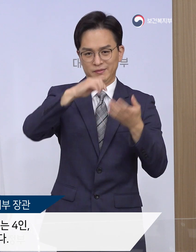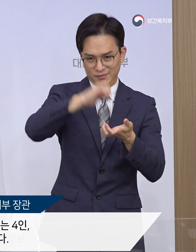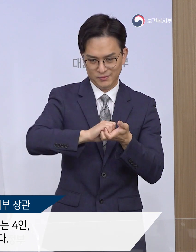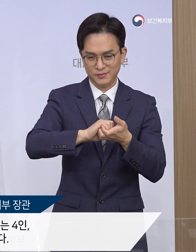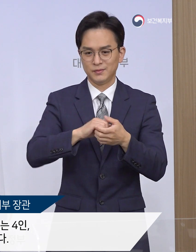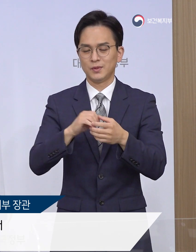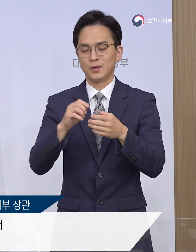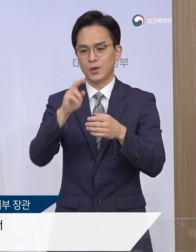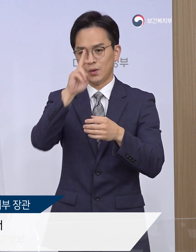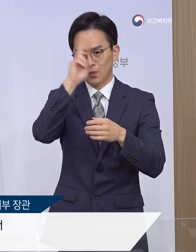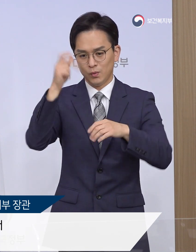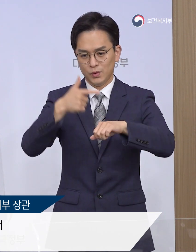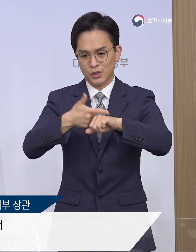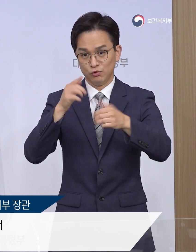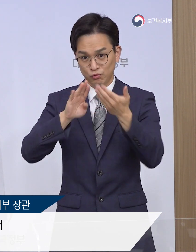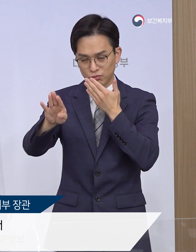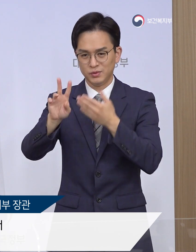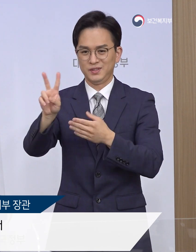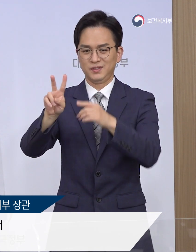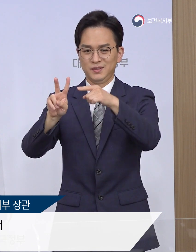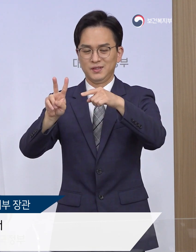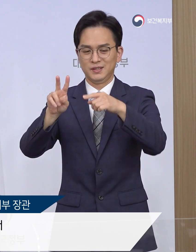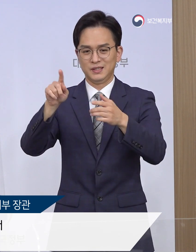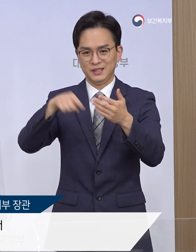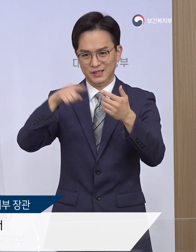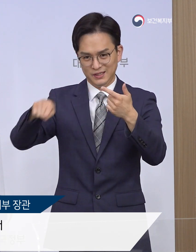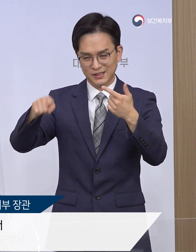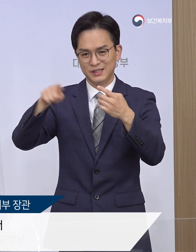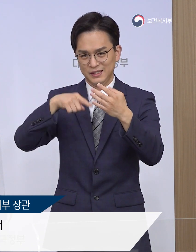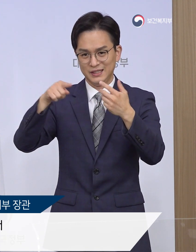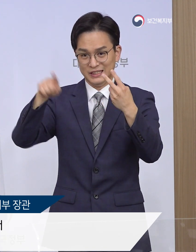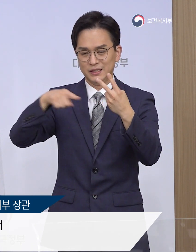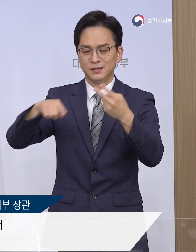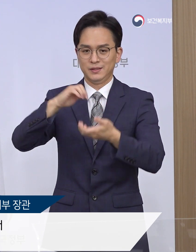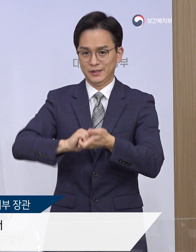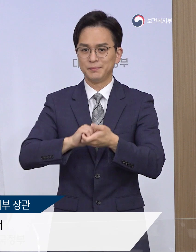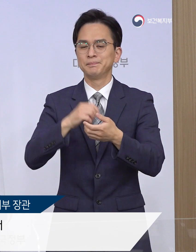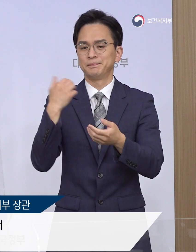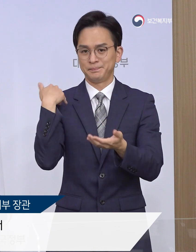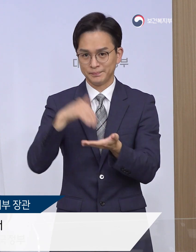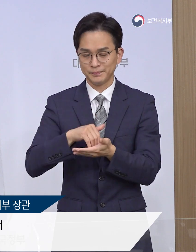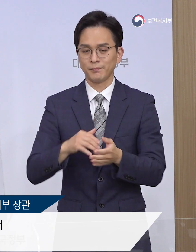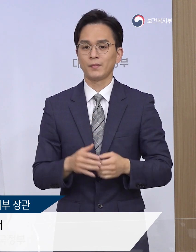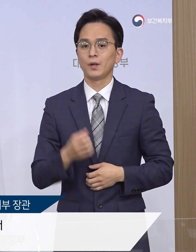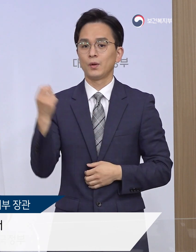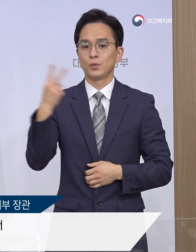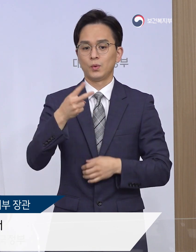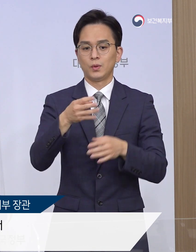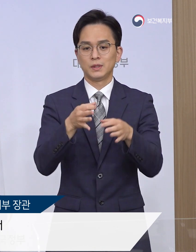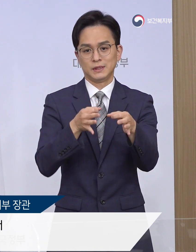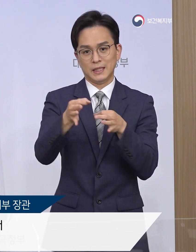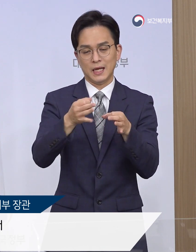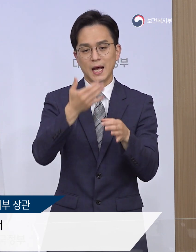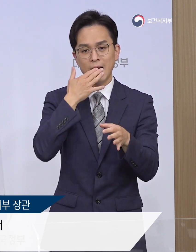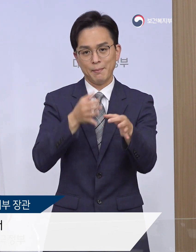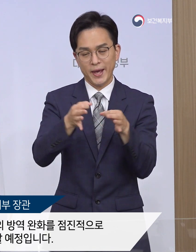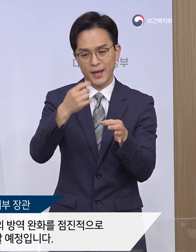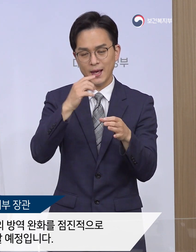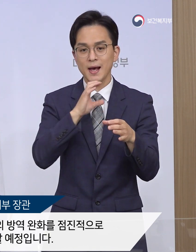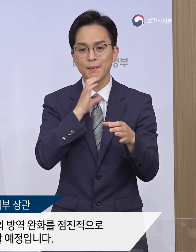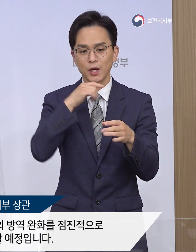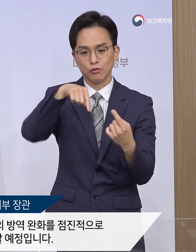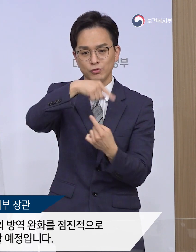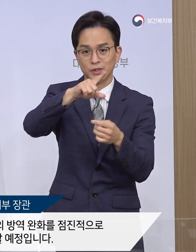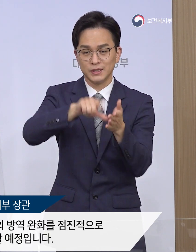적용됩니다. 또한 식당, 카페 운영 제한 시간을 21시에서 22시로 조정합니다.